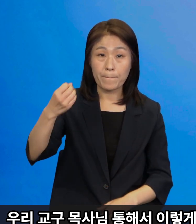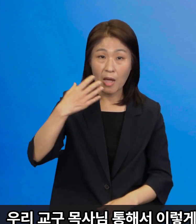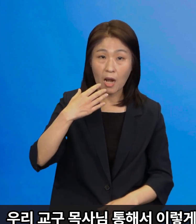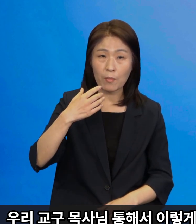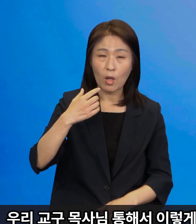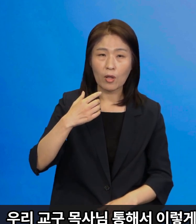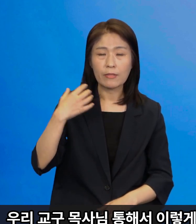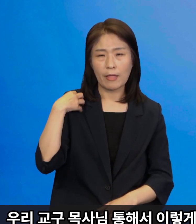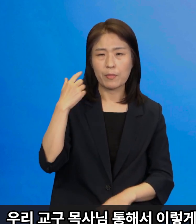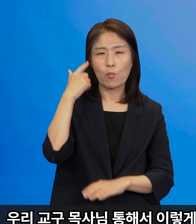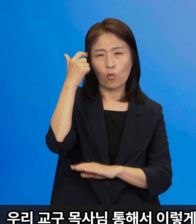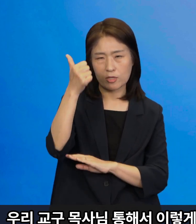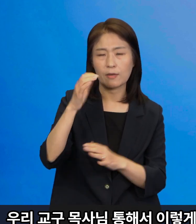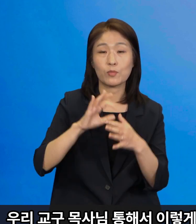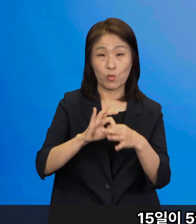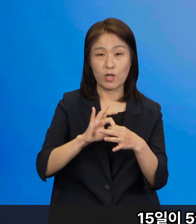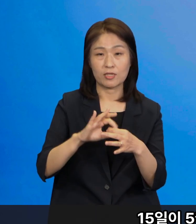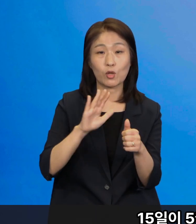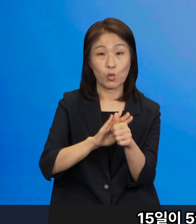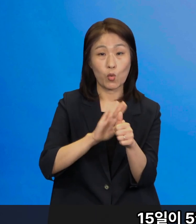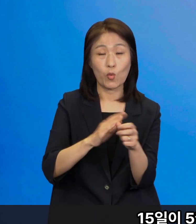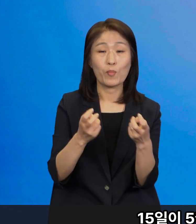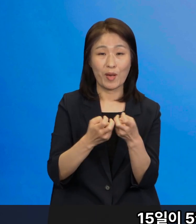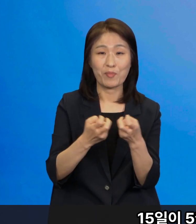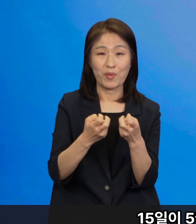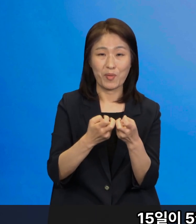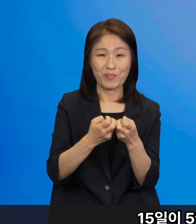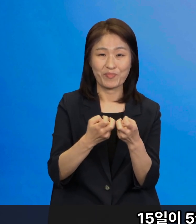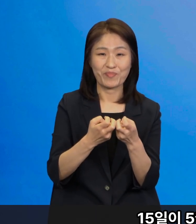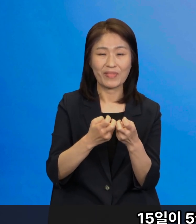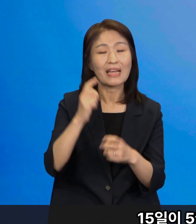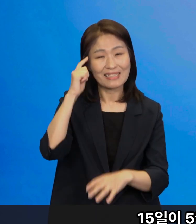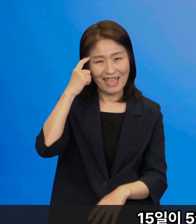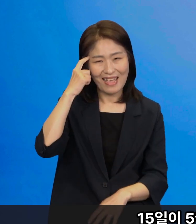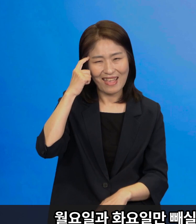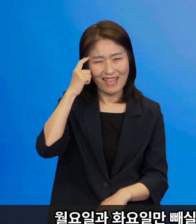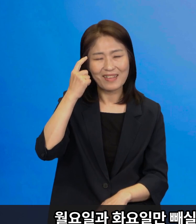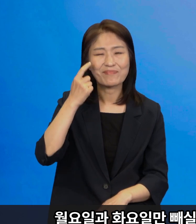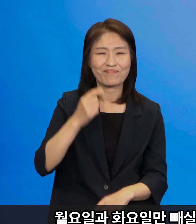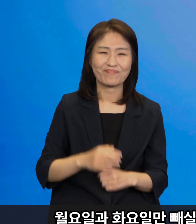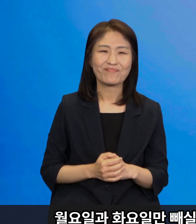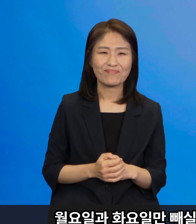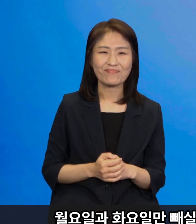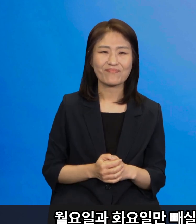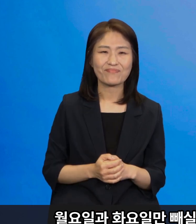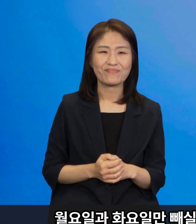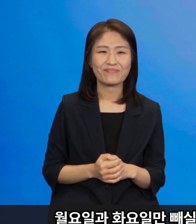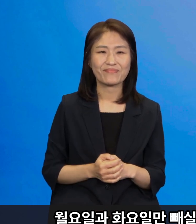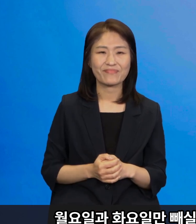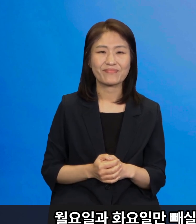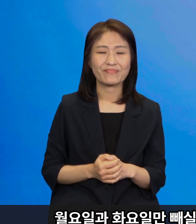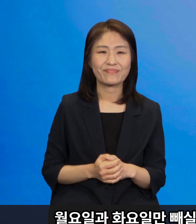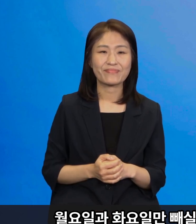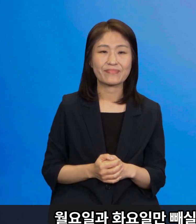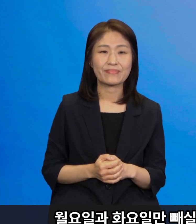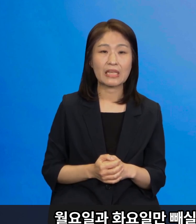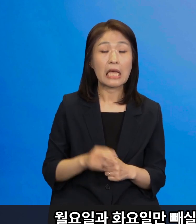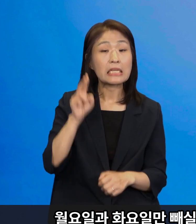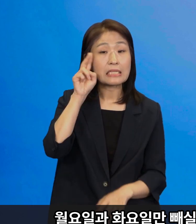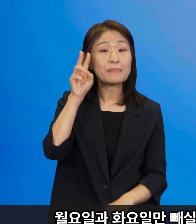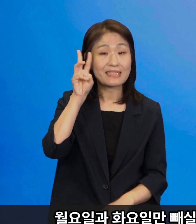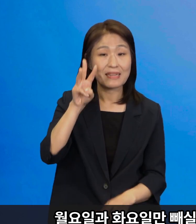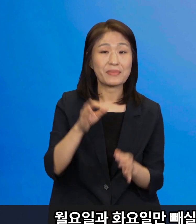수 있는 방법을 찾아보도록 하겠습니다. 15일이 5월 15일이 쉬는 날이라 월요일과 화요일만 빼줄 수 있으시면